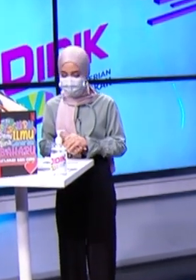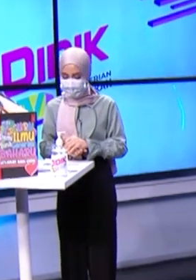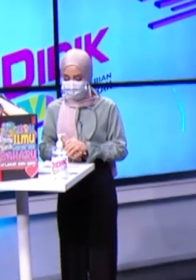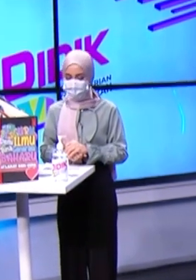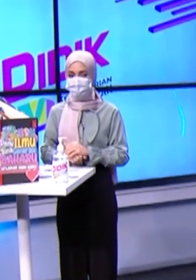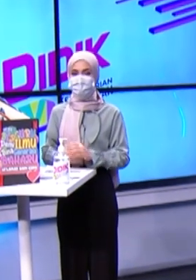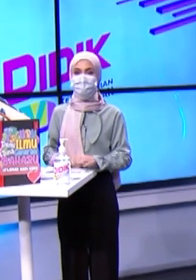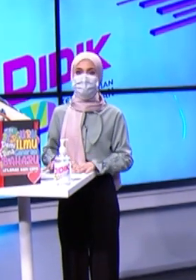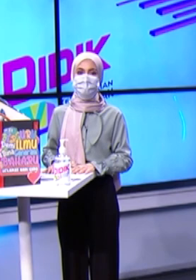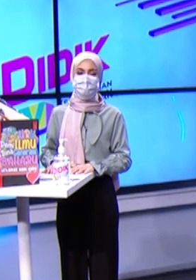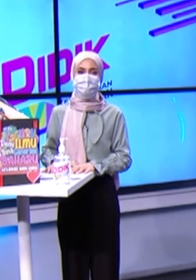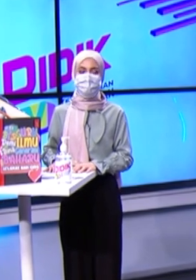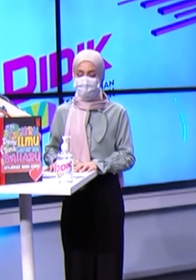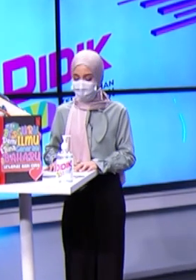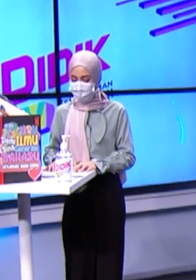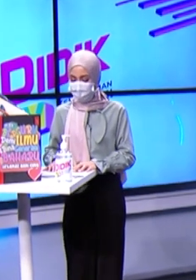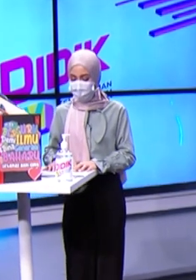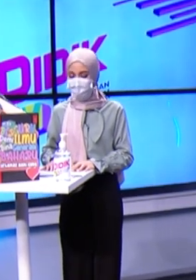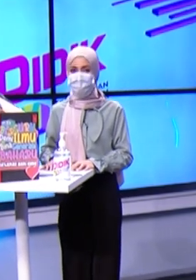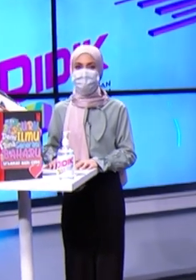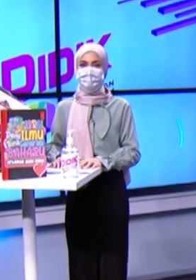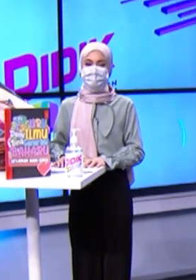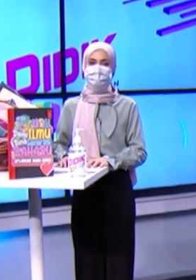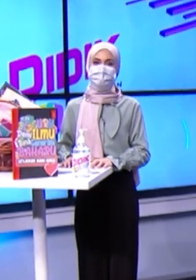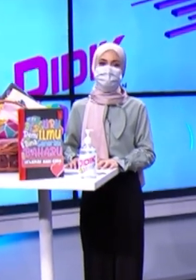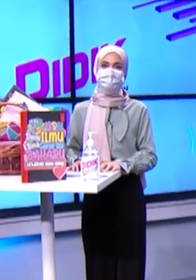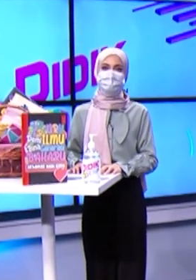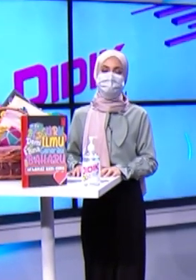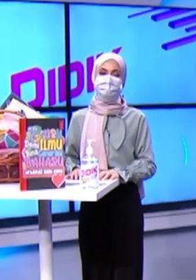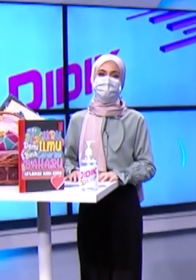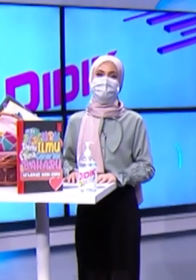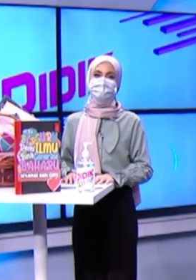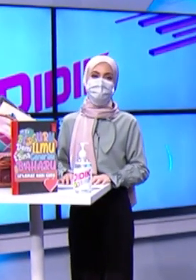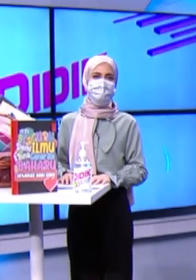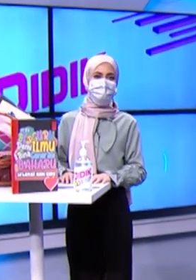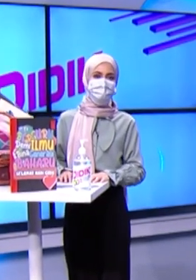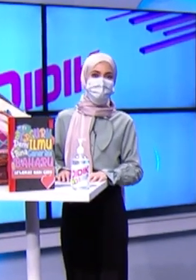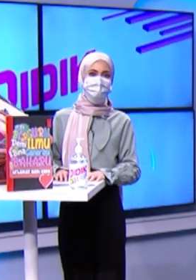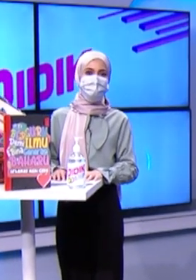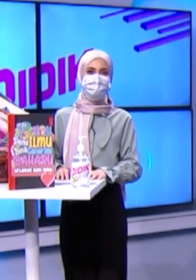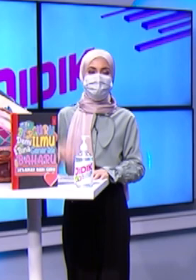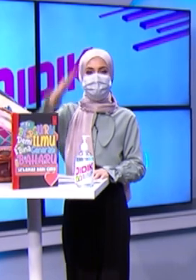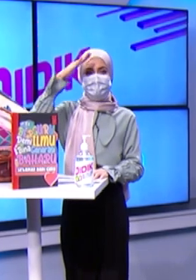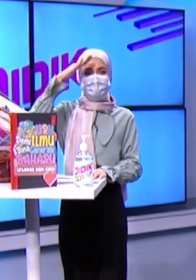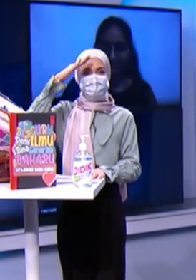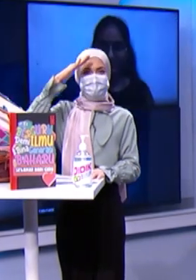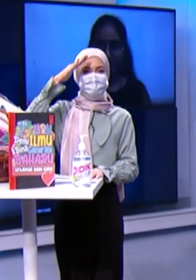ini John Cena tinjauan syar'i dan SMK Sultan Abdul Samad Petaling Jaya termasuk kelas ke belum nih Nah